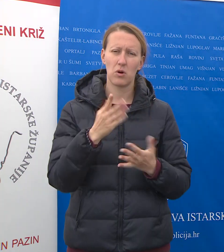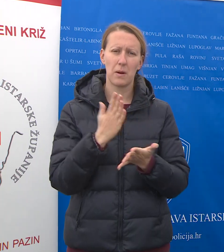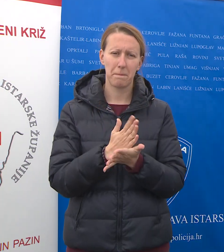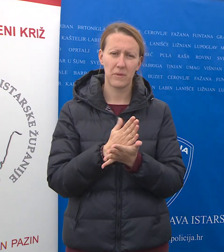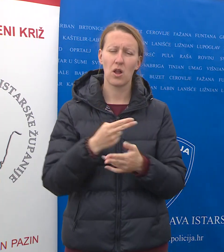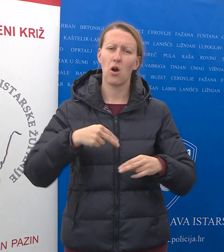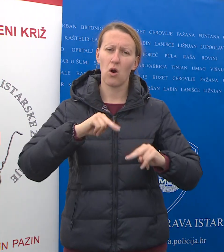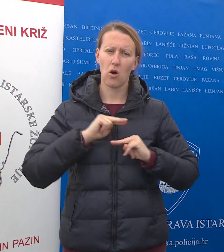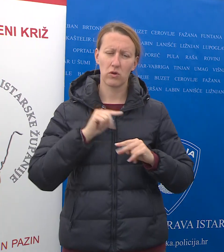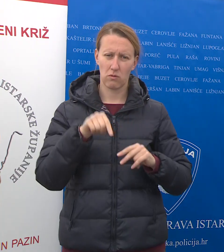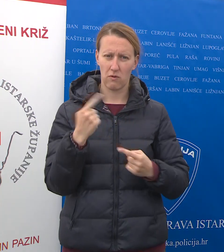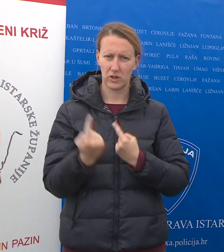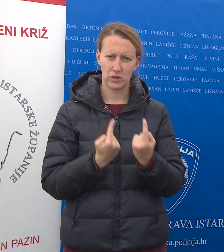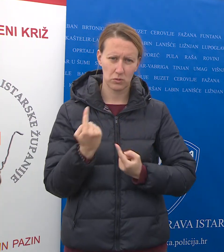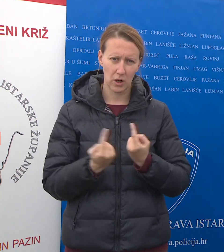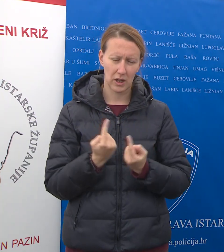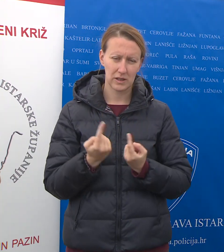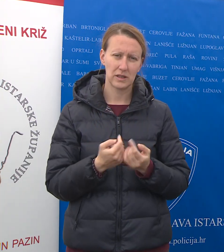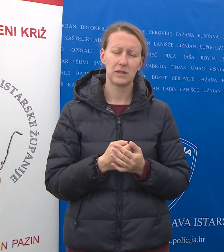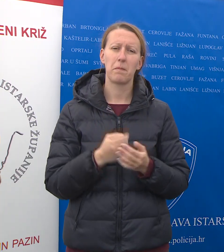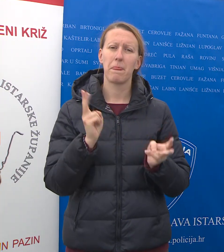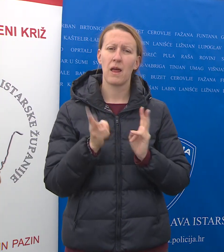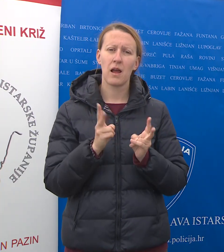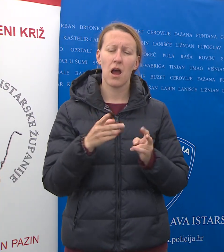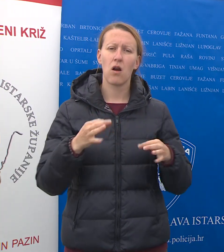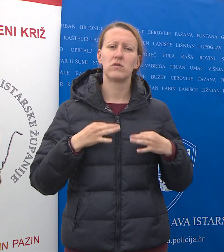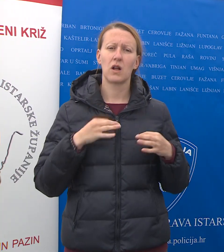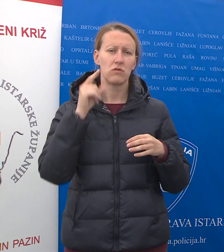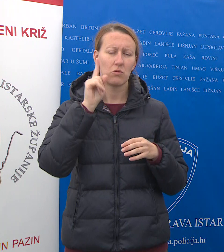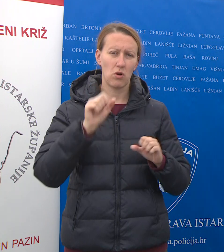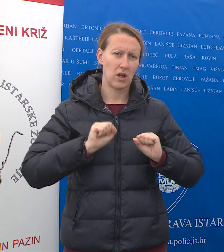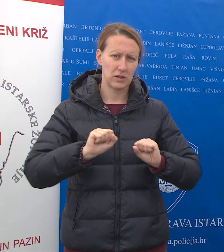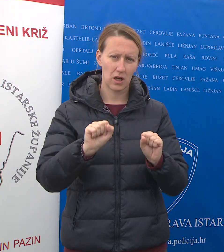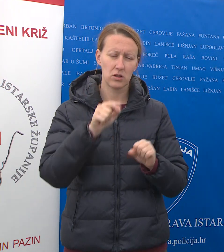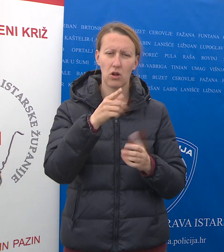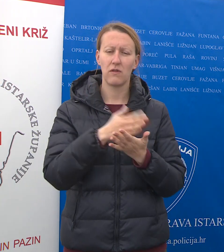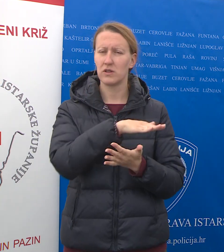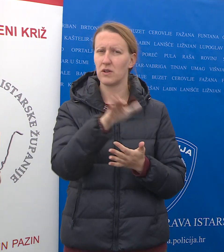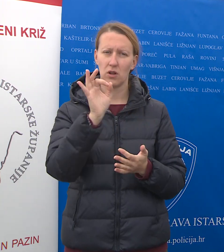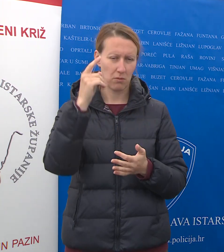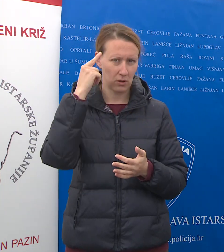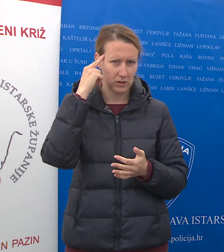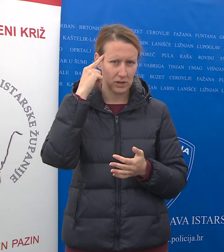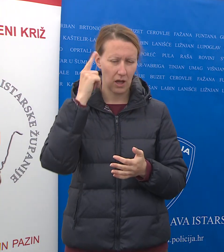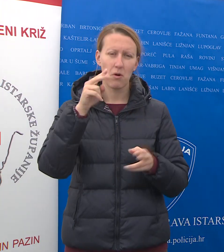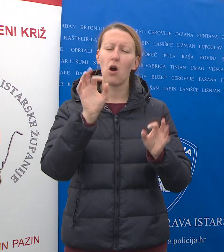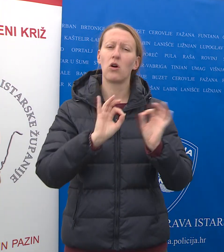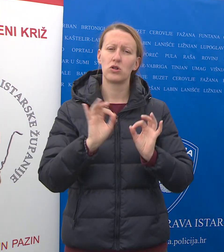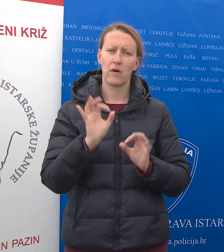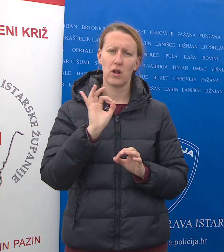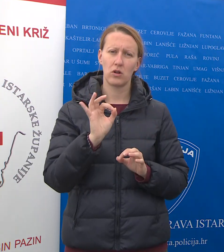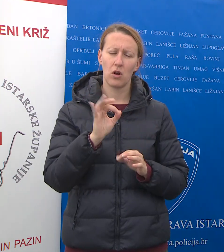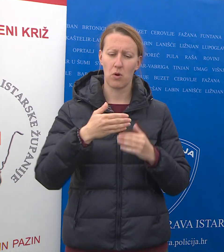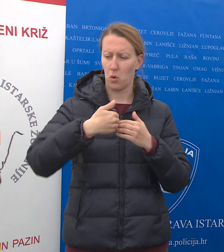biti odgovoran u ovoj situaciji. Na koji način se zdrav čovjek mora štititi? To već svi dobro znamo. Održavati